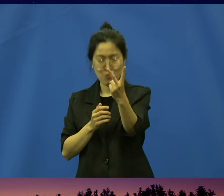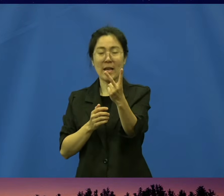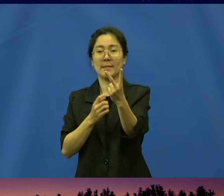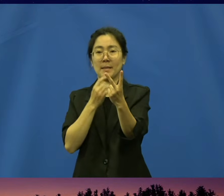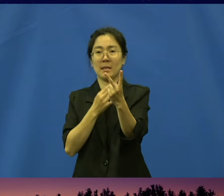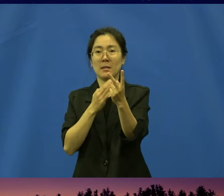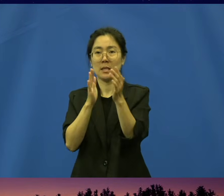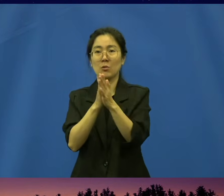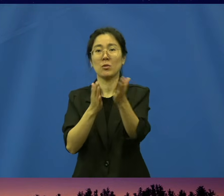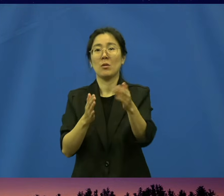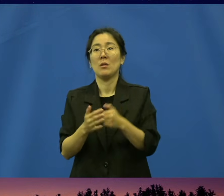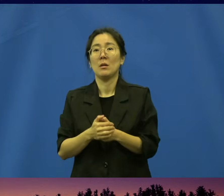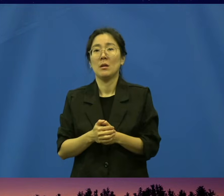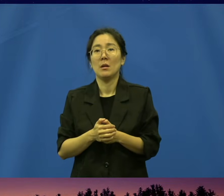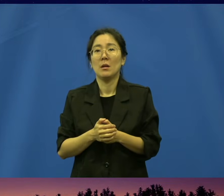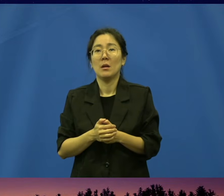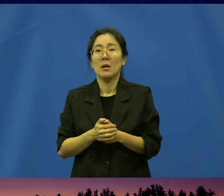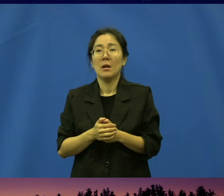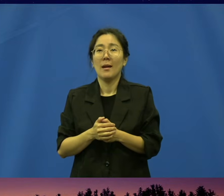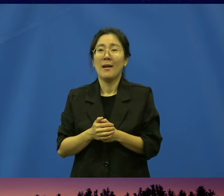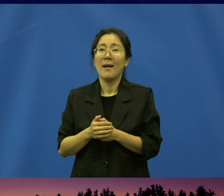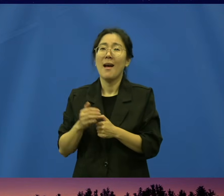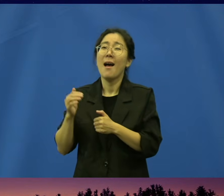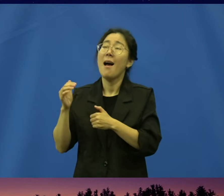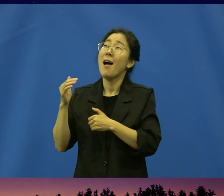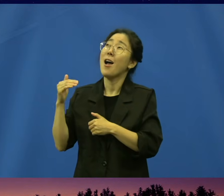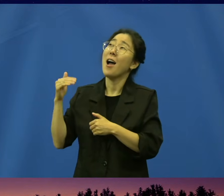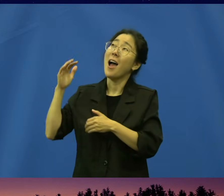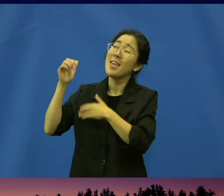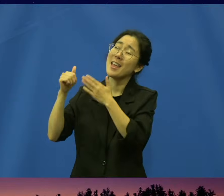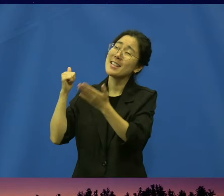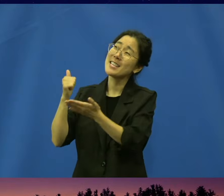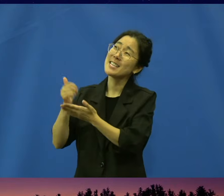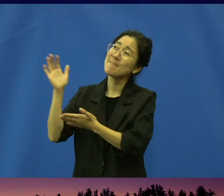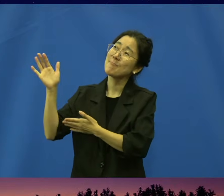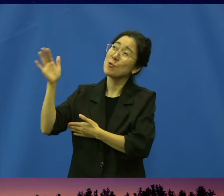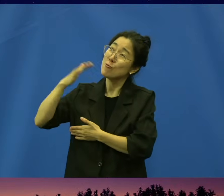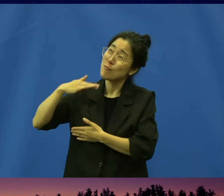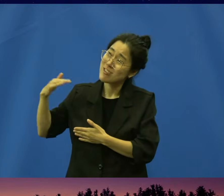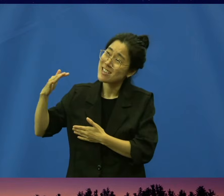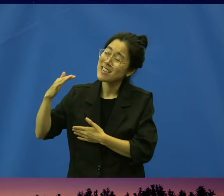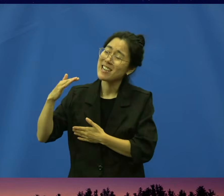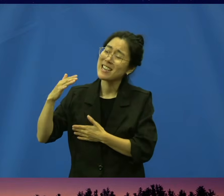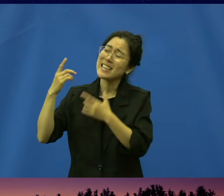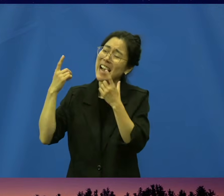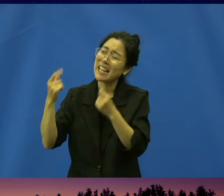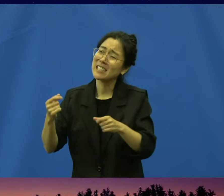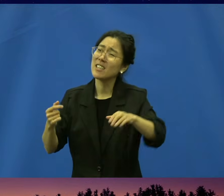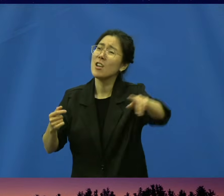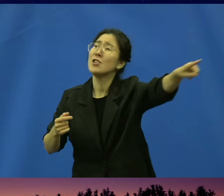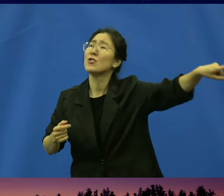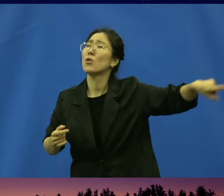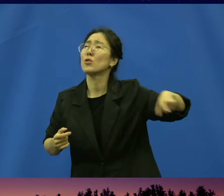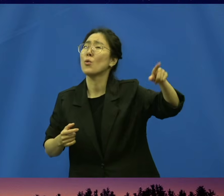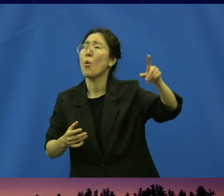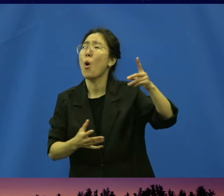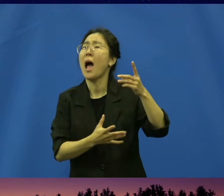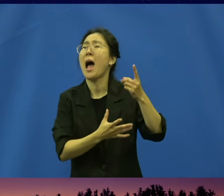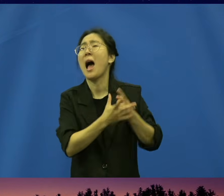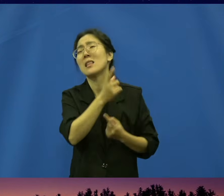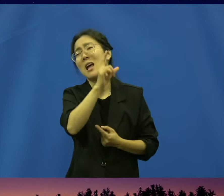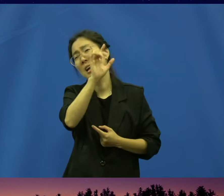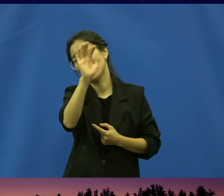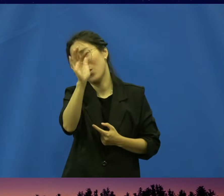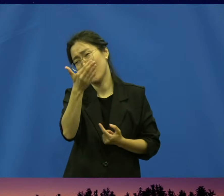첫째는 우리가 하나인 것 같이, 우리와 같이 그들도, 사도들도 하나가 되게 하옵소서 하고 기도했습니다.